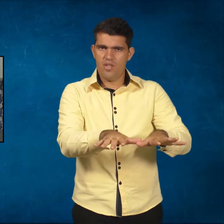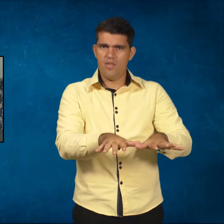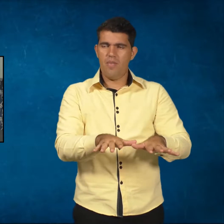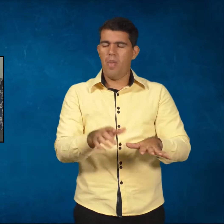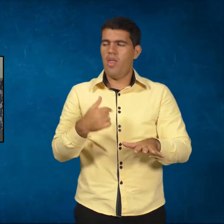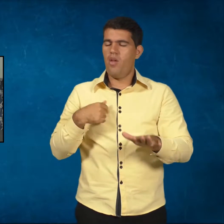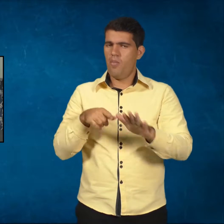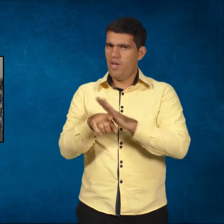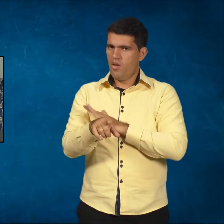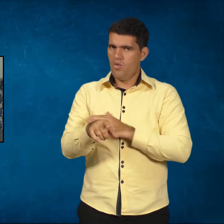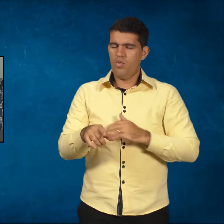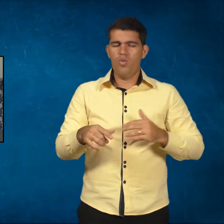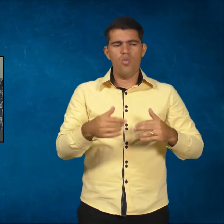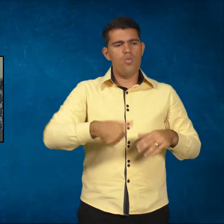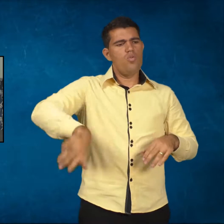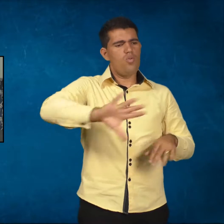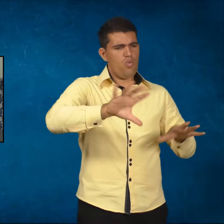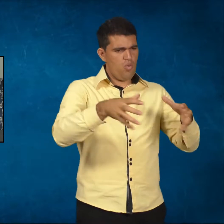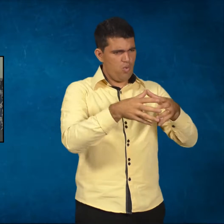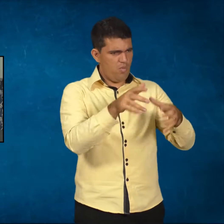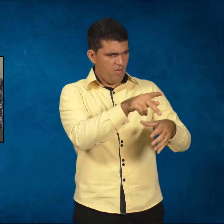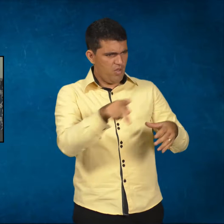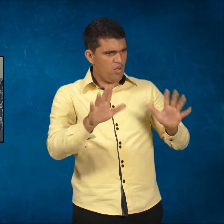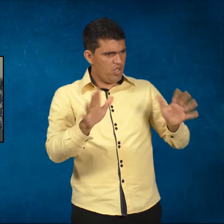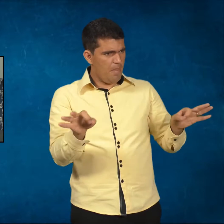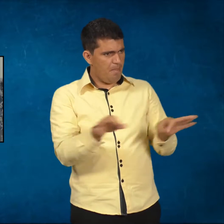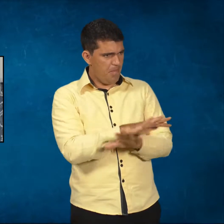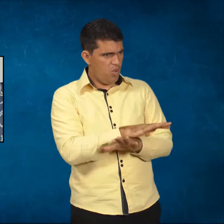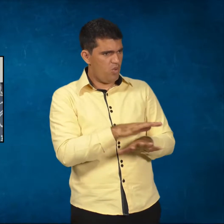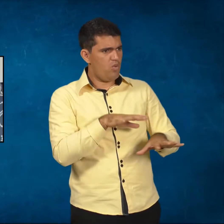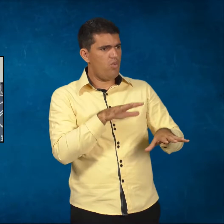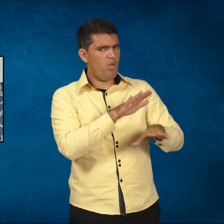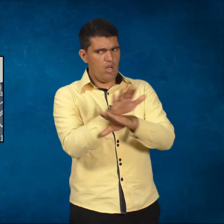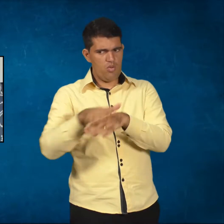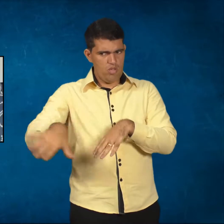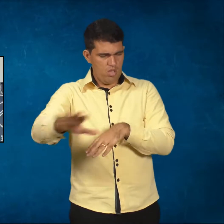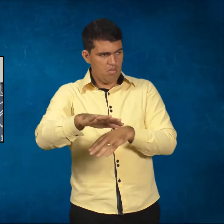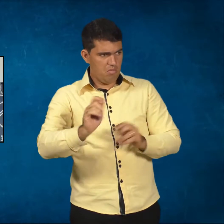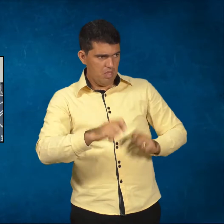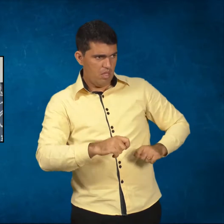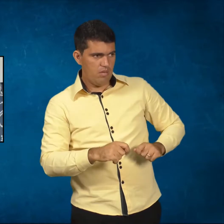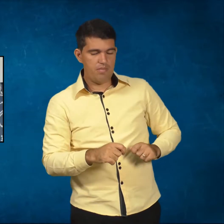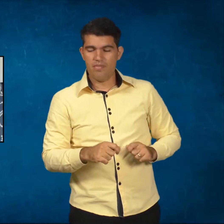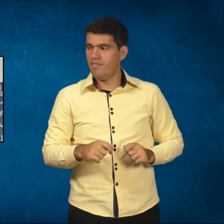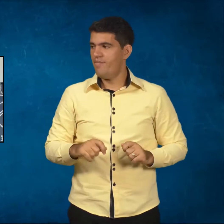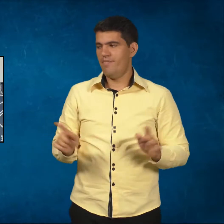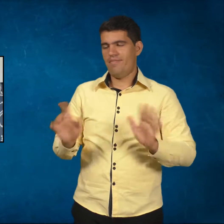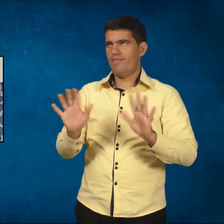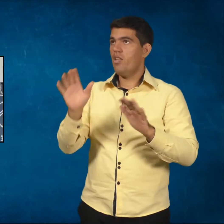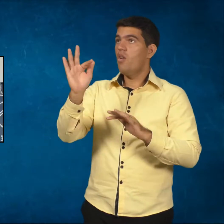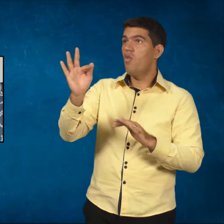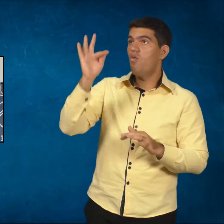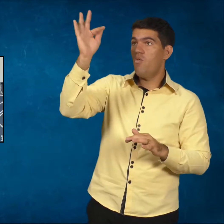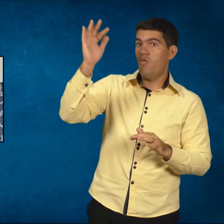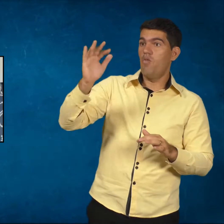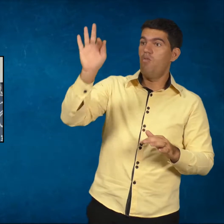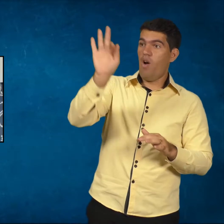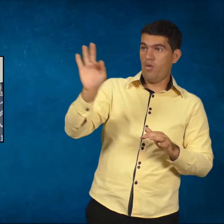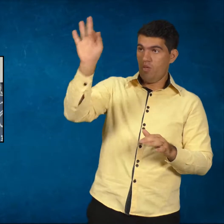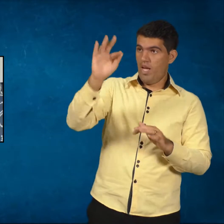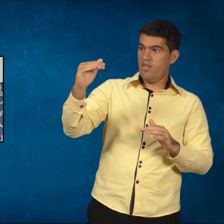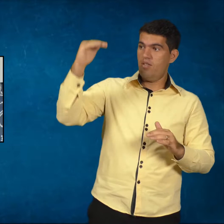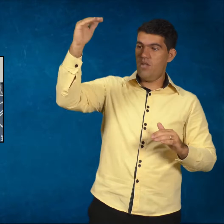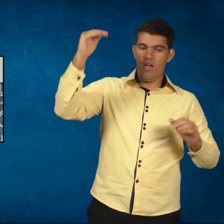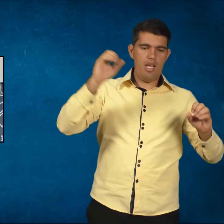Professor, o corpo docente está preparado para lidar com essa questão? Olha, de modo geral, nem no ensino superior e nem na educação